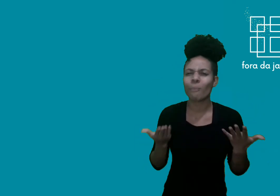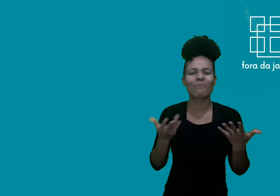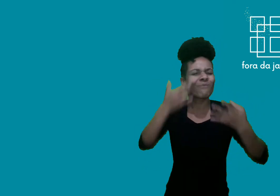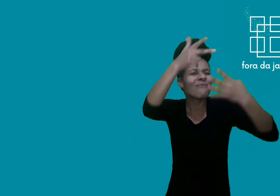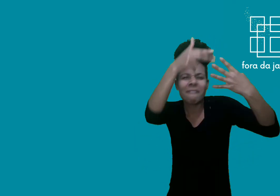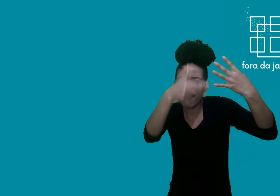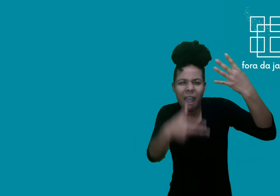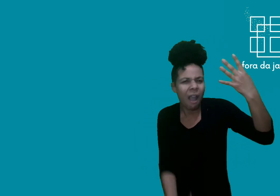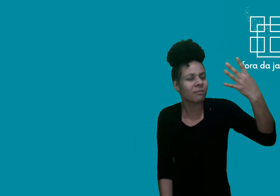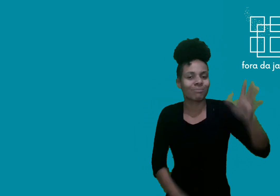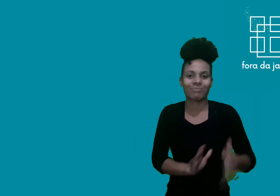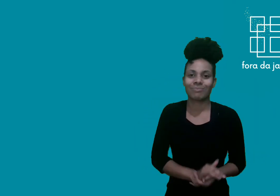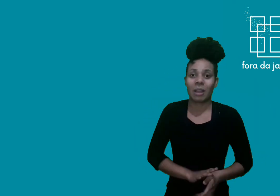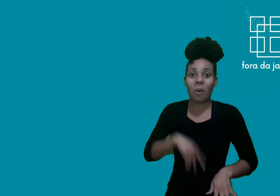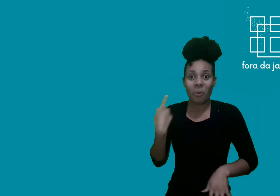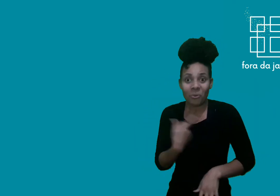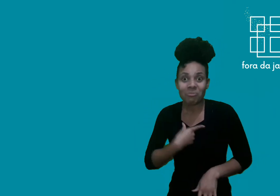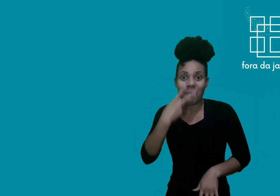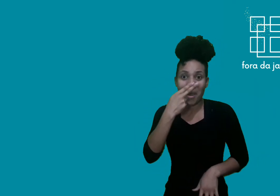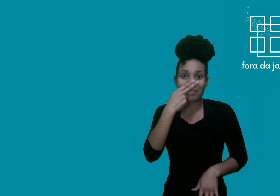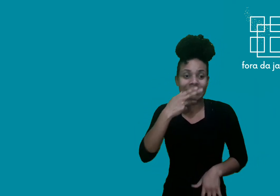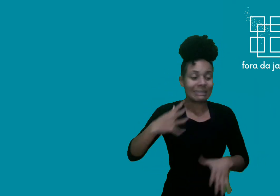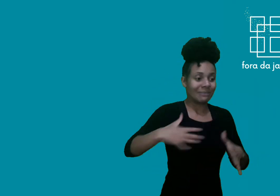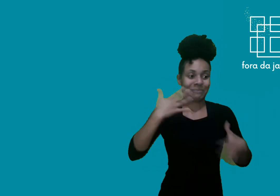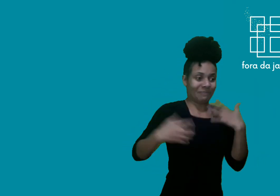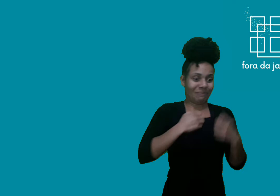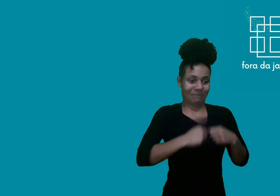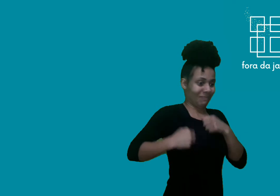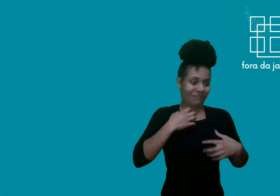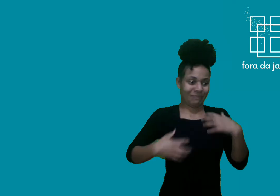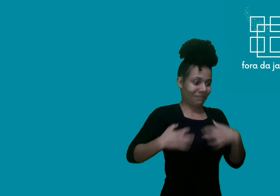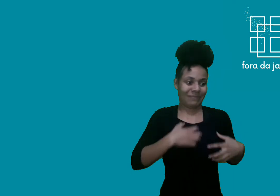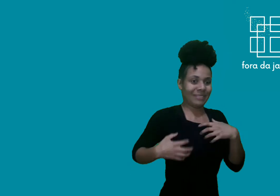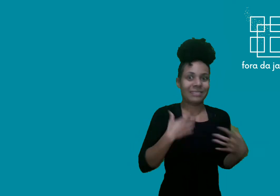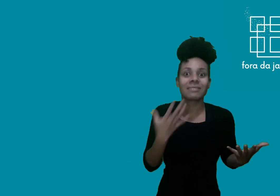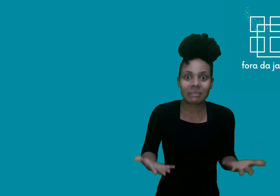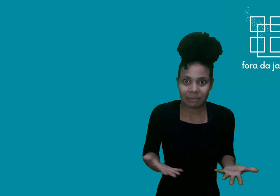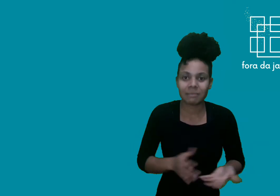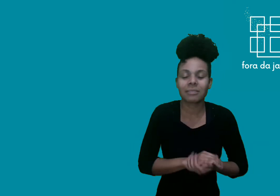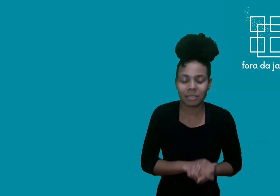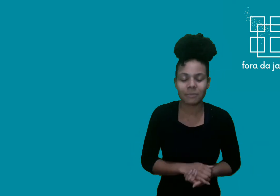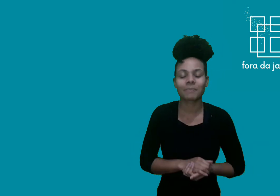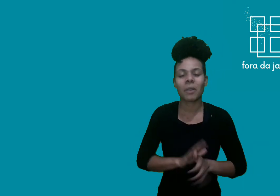de autoconhecimento. Se tivesse que fazer mapa astral, eu faria mapa astral também. E eu ia procurar no horóscopo, e